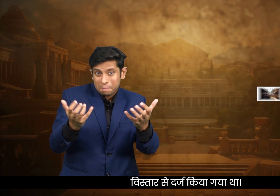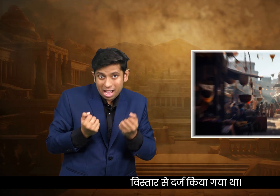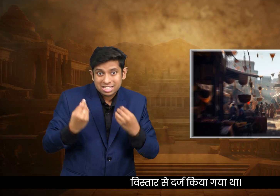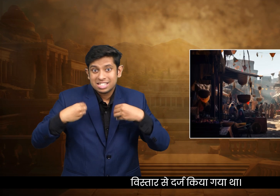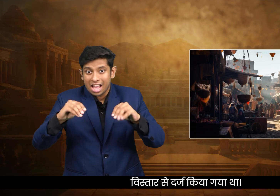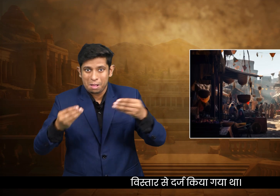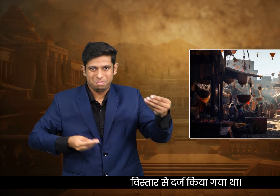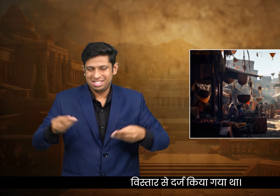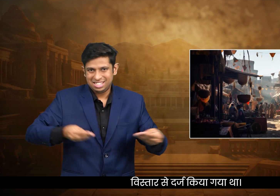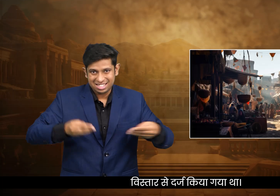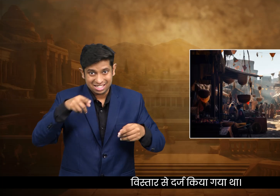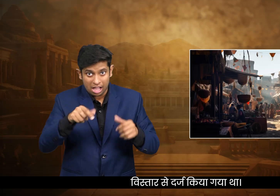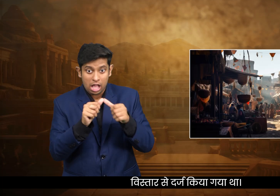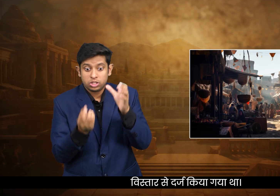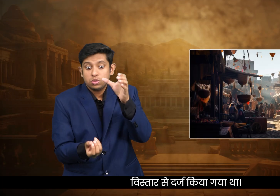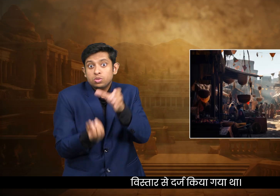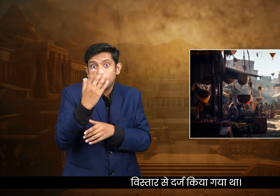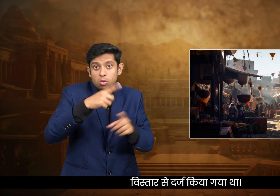विस्तार से दर्ज किया जाता था।